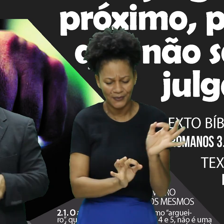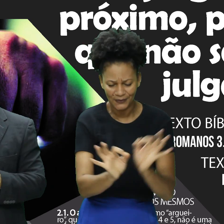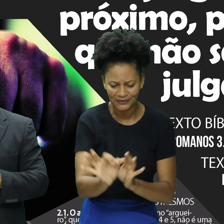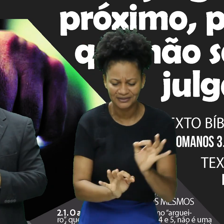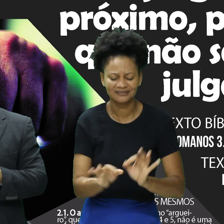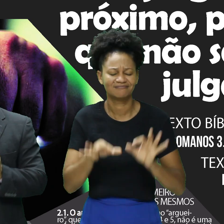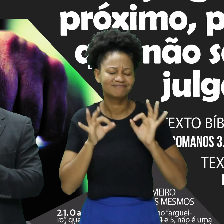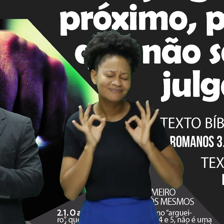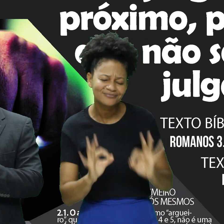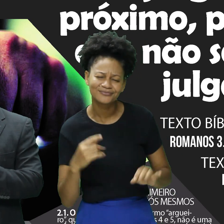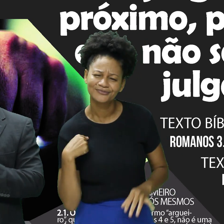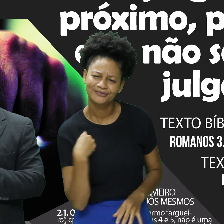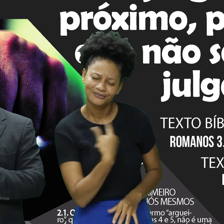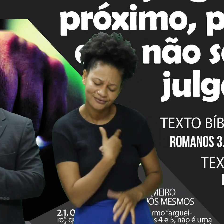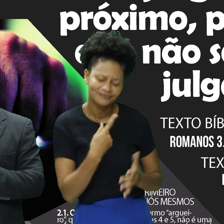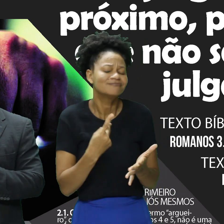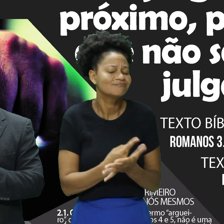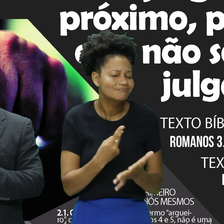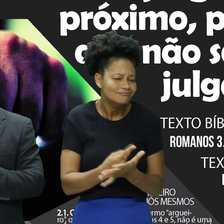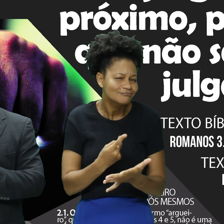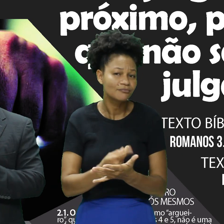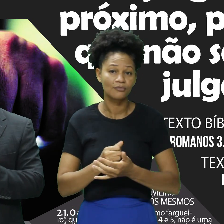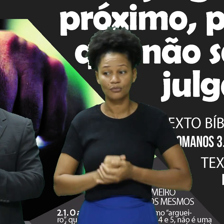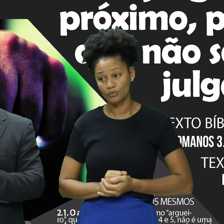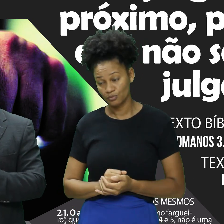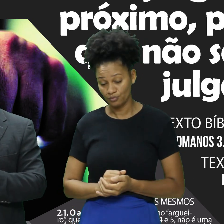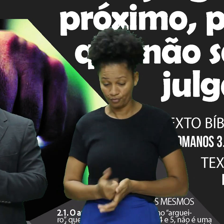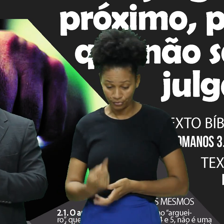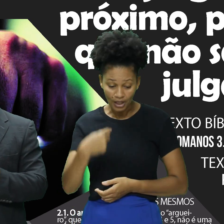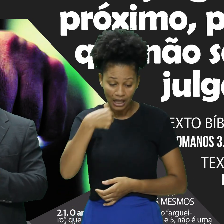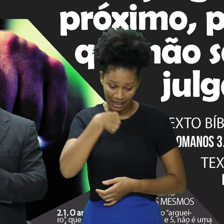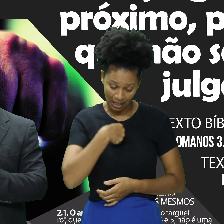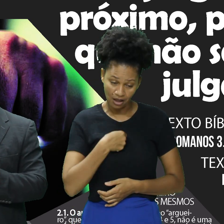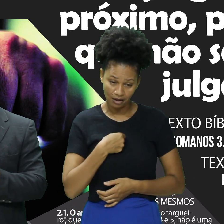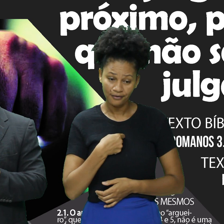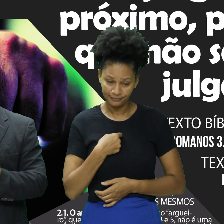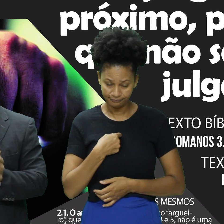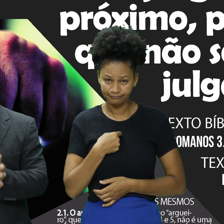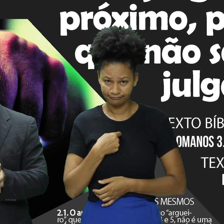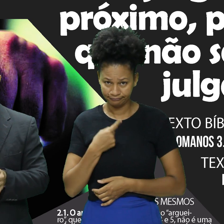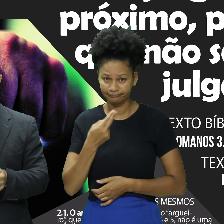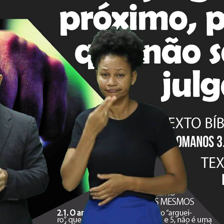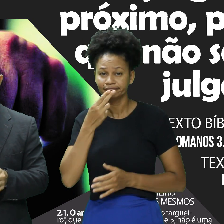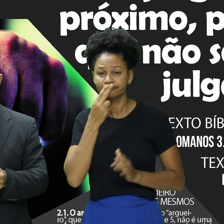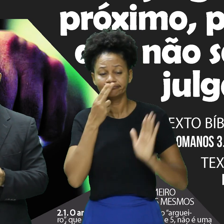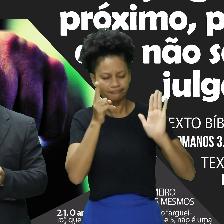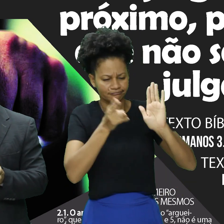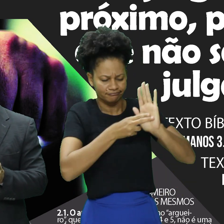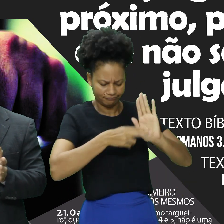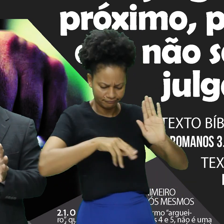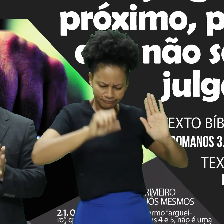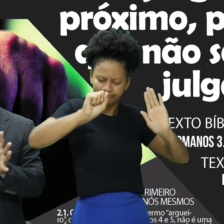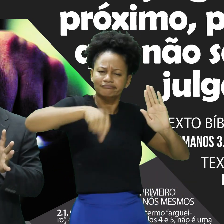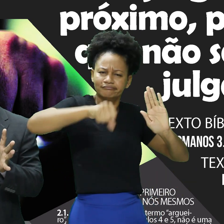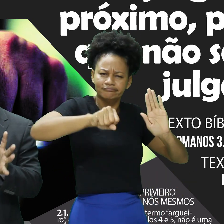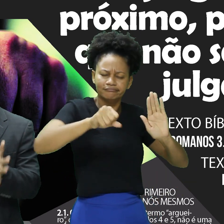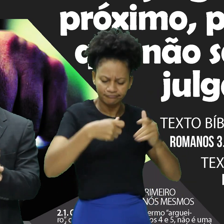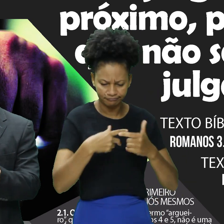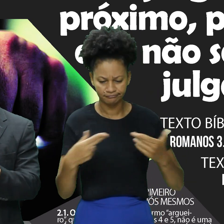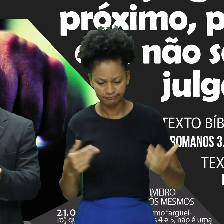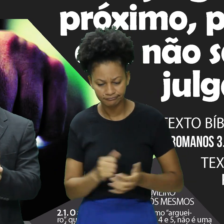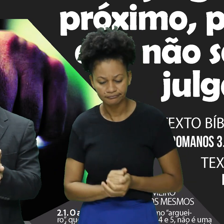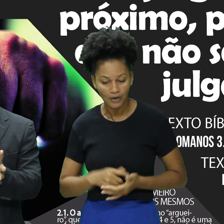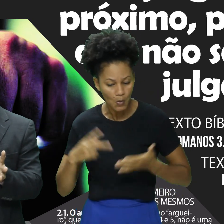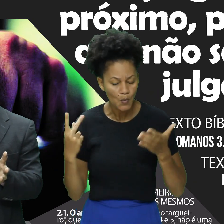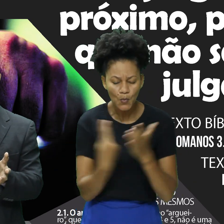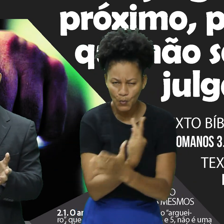nós erramos. Muitas vezes nós erramos. Eu confesso que recentemente eu tive um